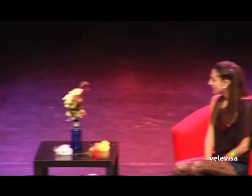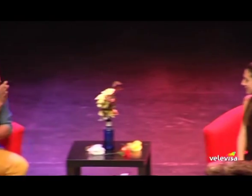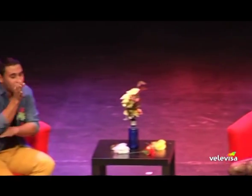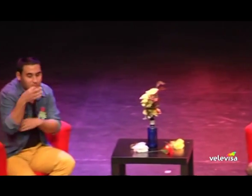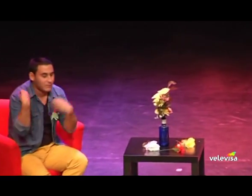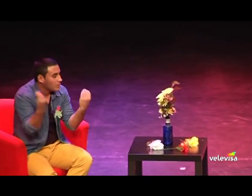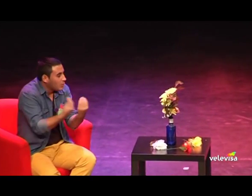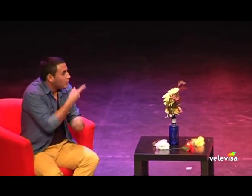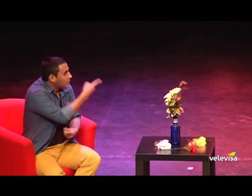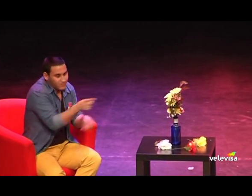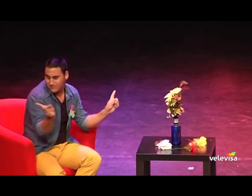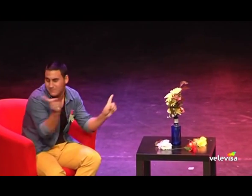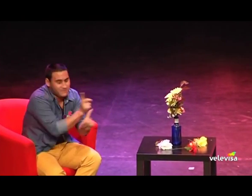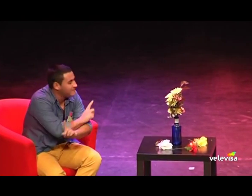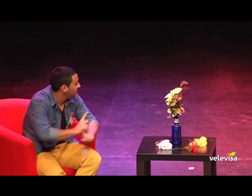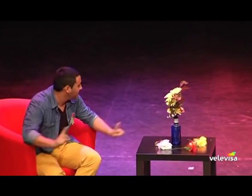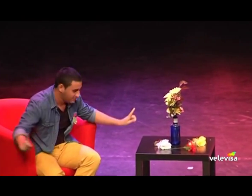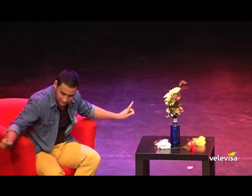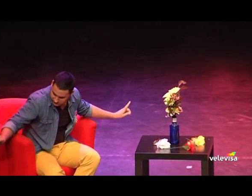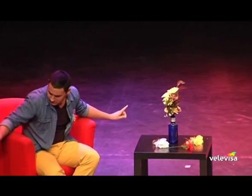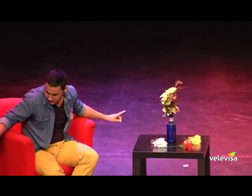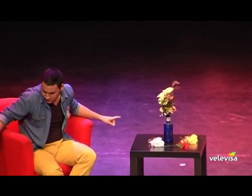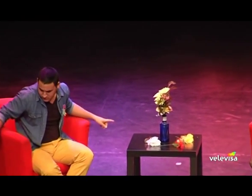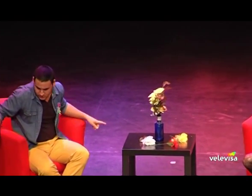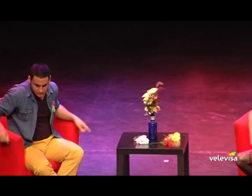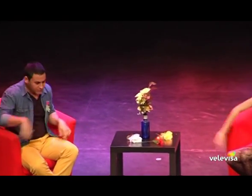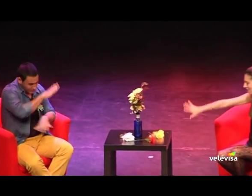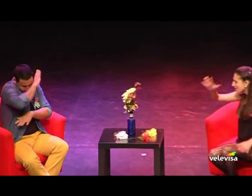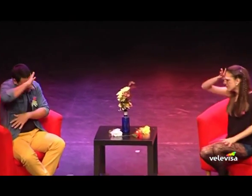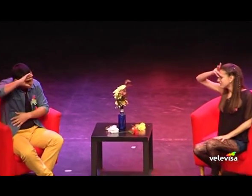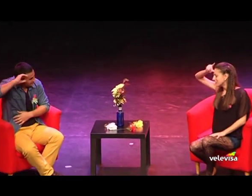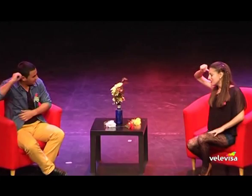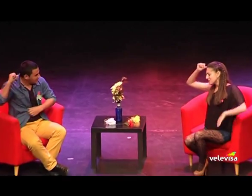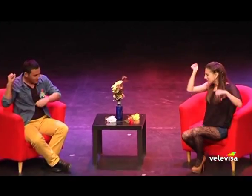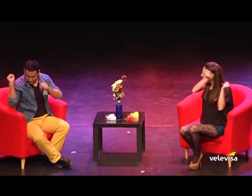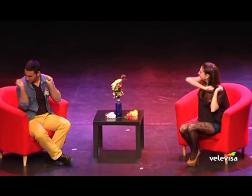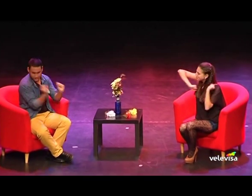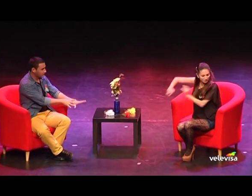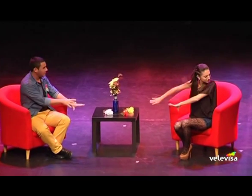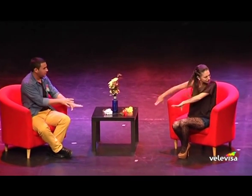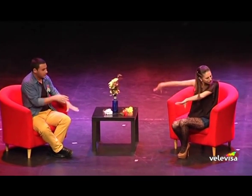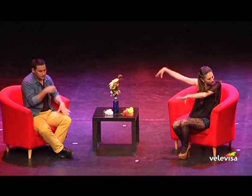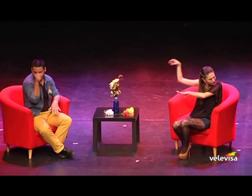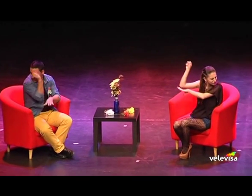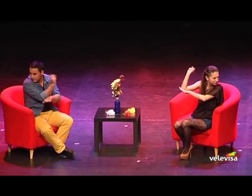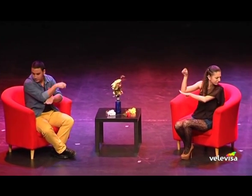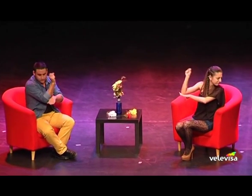no amanezcan en tus brazos Y que seas invisible para